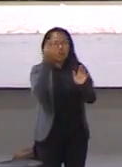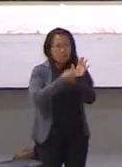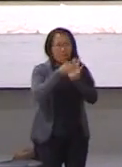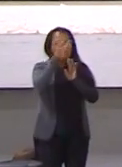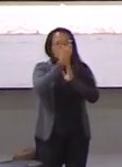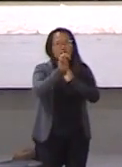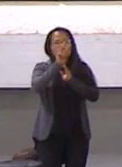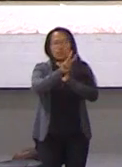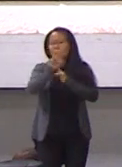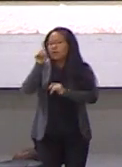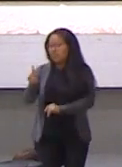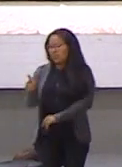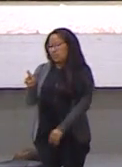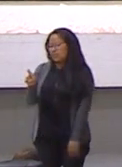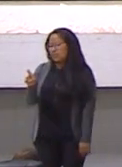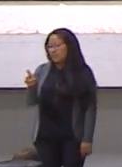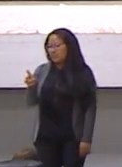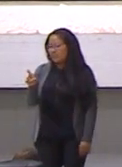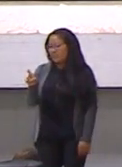1936